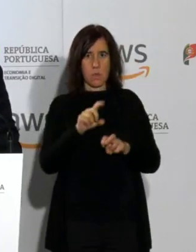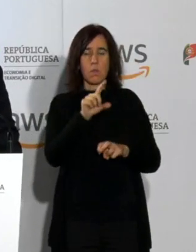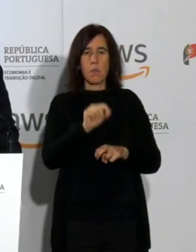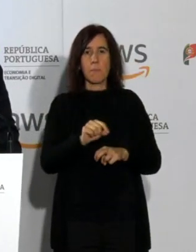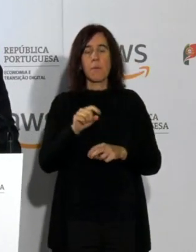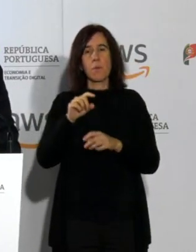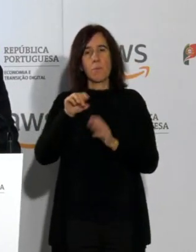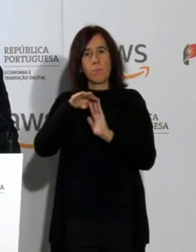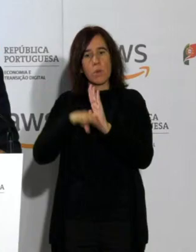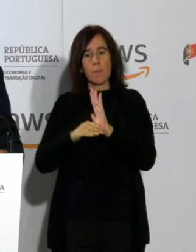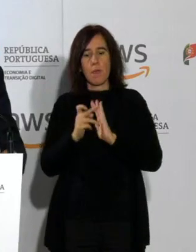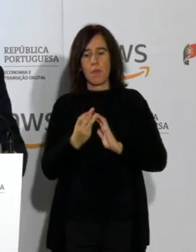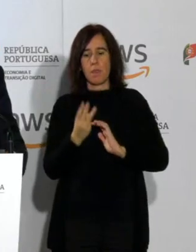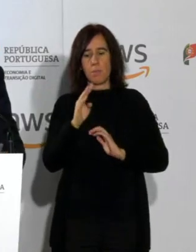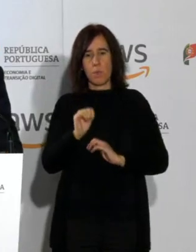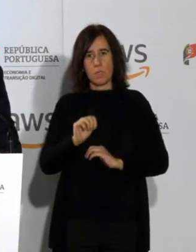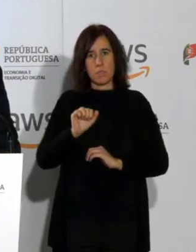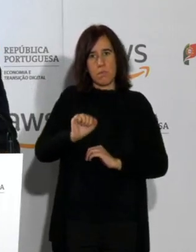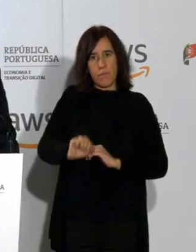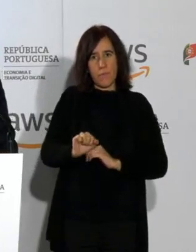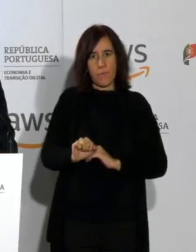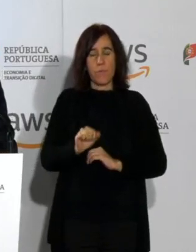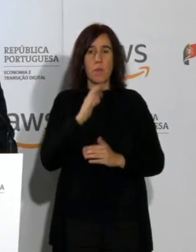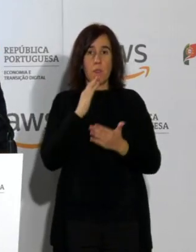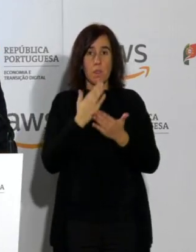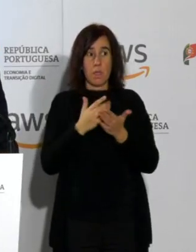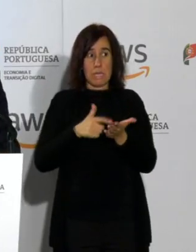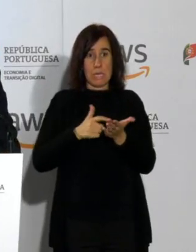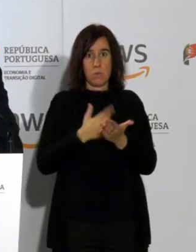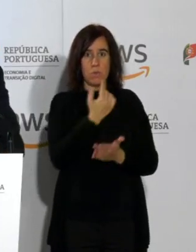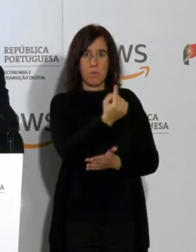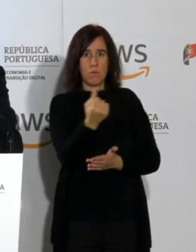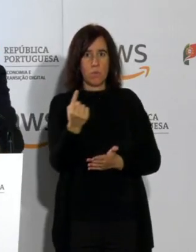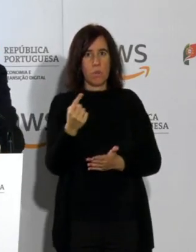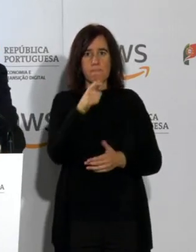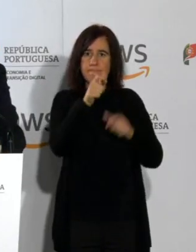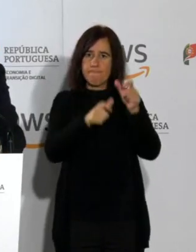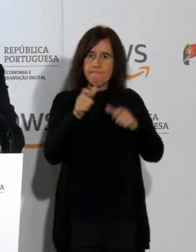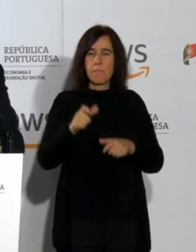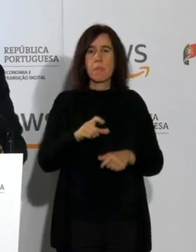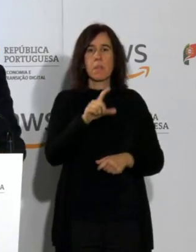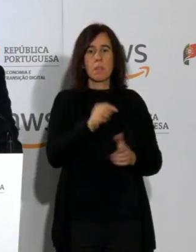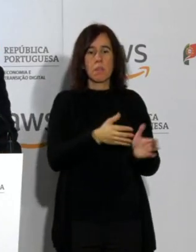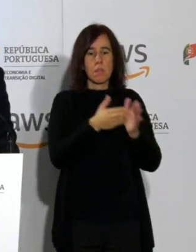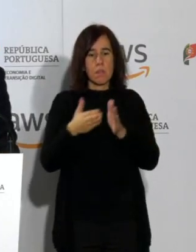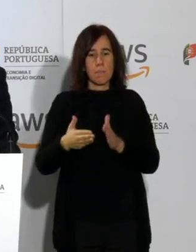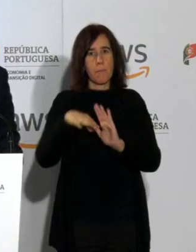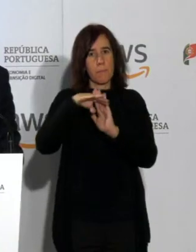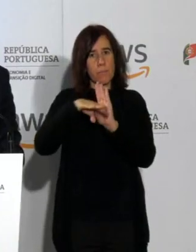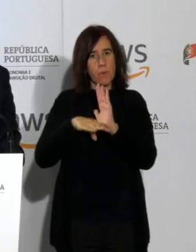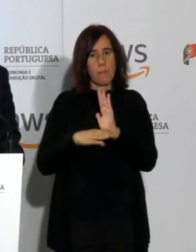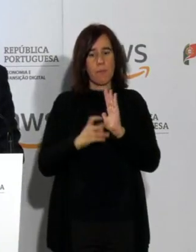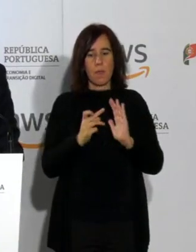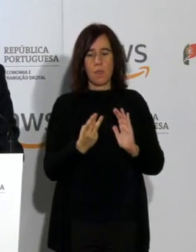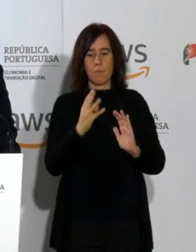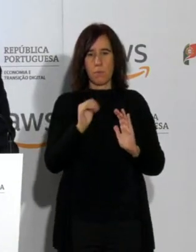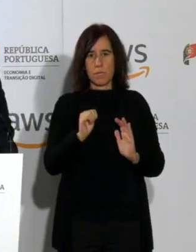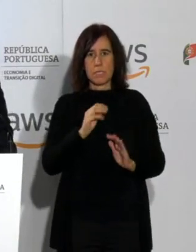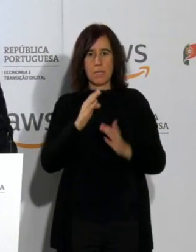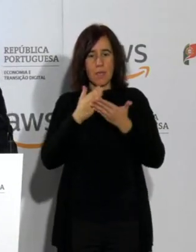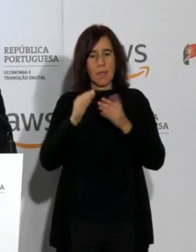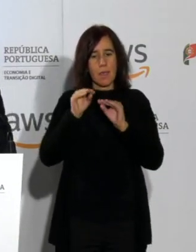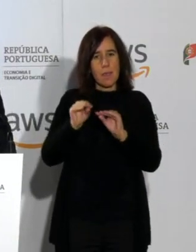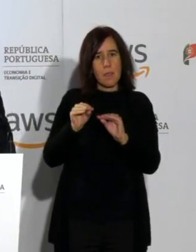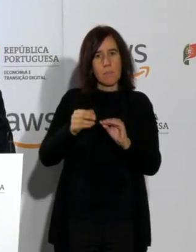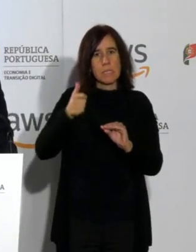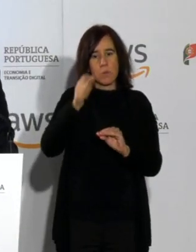programa AWS Educate, que atribui créditos individuais aos cidadãos, mas também através do programa AWS Academy, muito focado